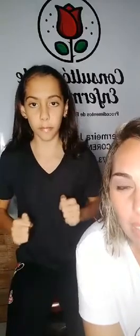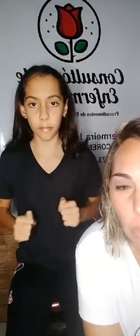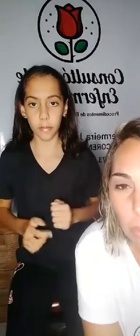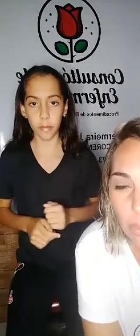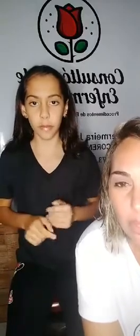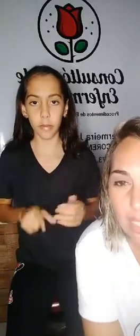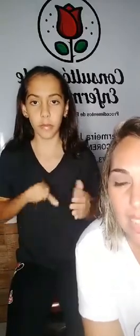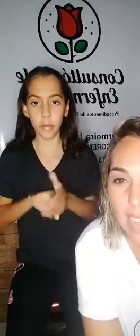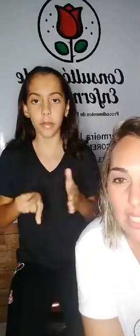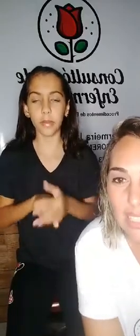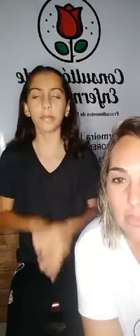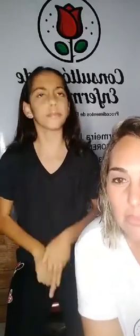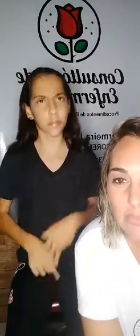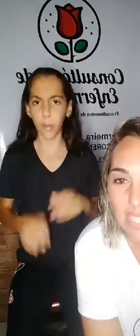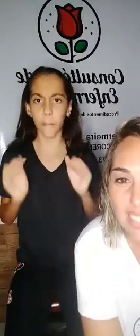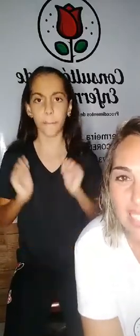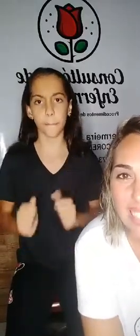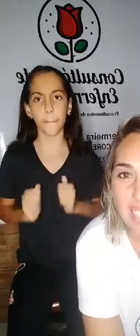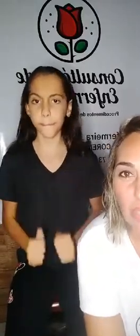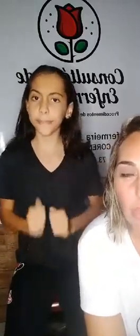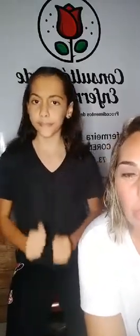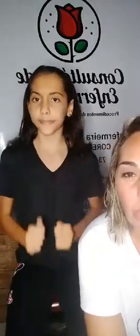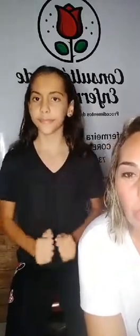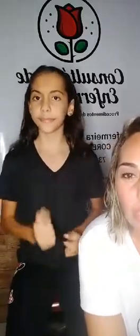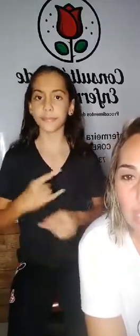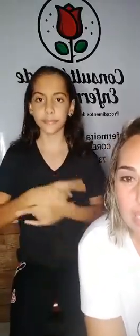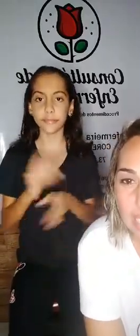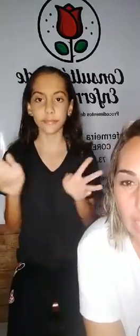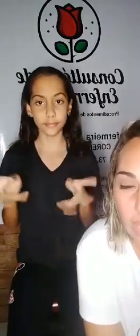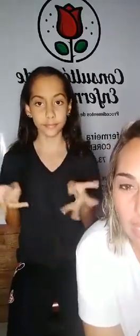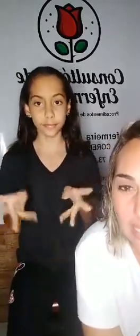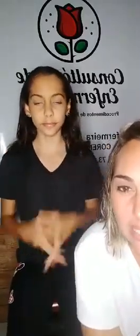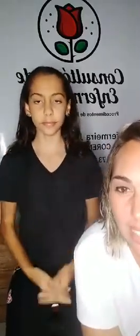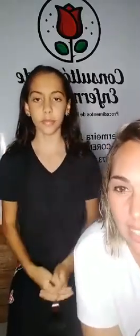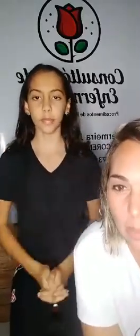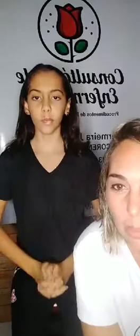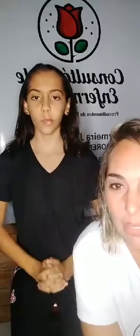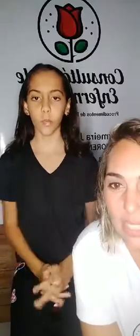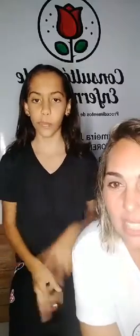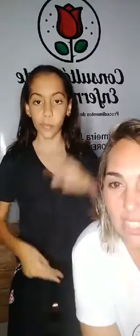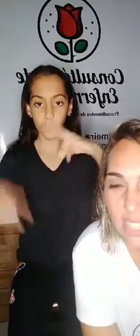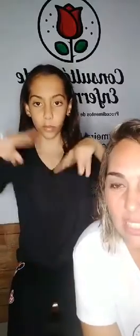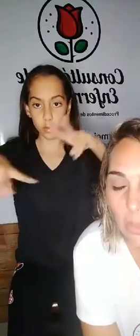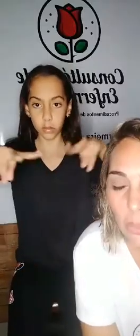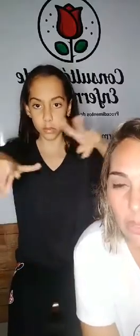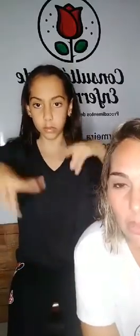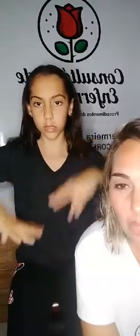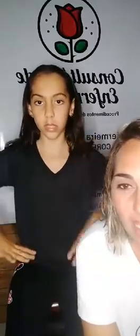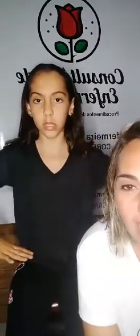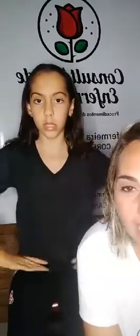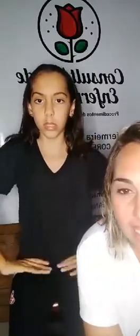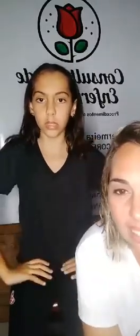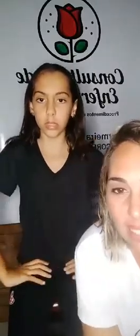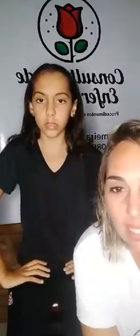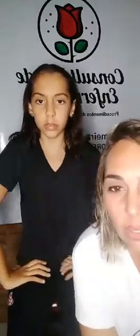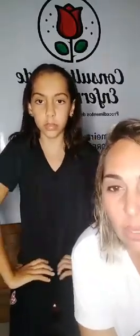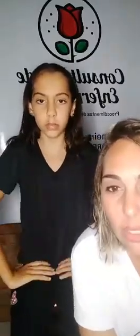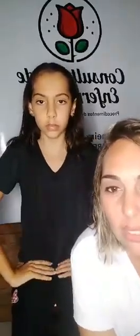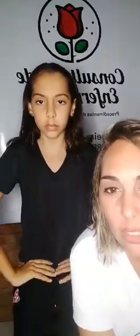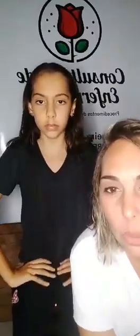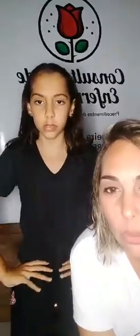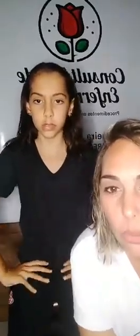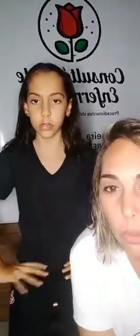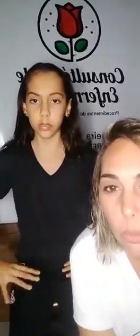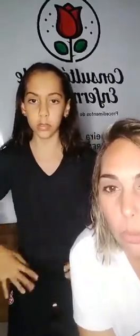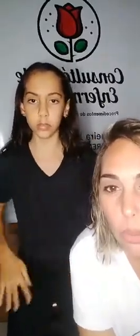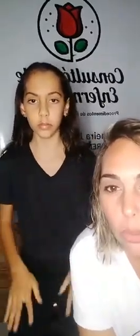aproveitem a oportunidade. Eu vou tentar localizá-la para ver se ela já se encontra online. Doutora Cíntia é